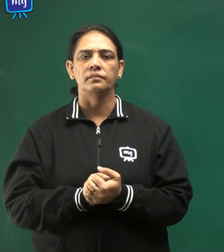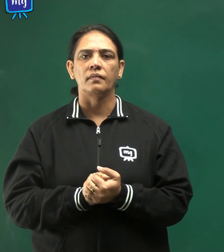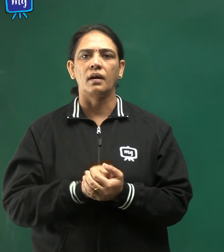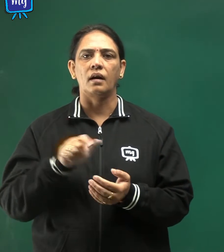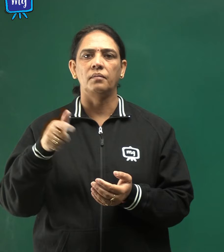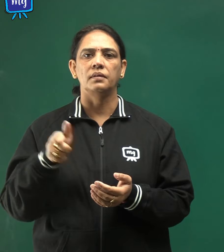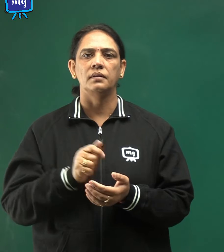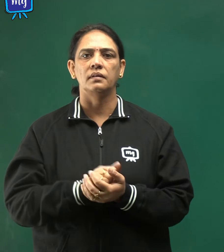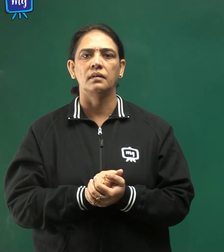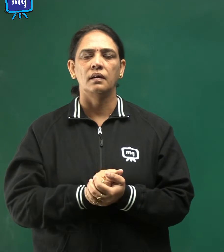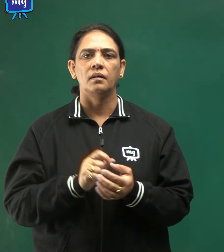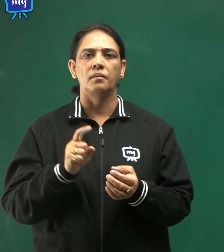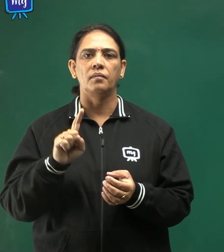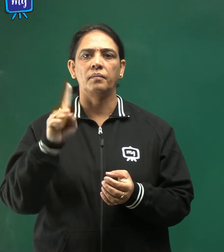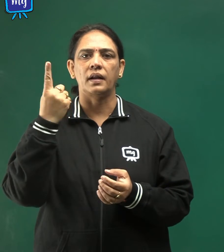अब पहला,